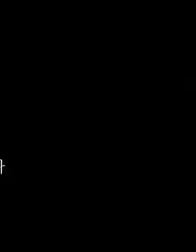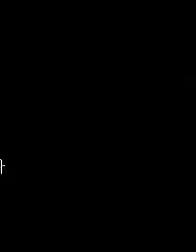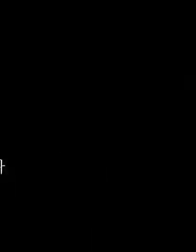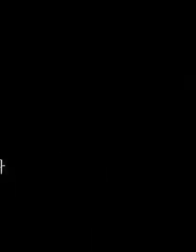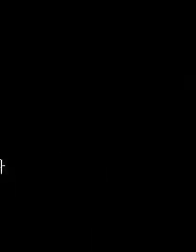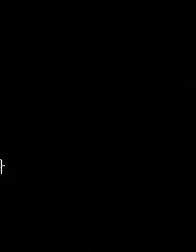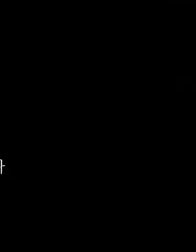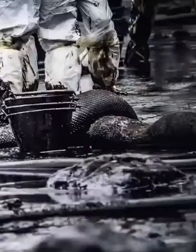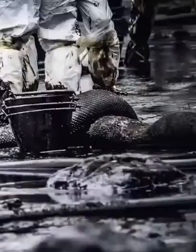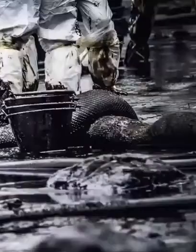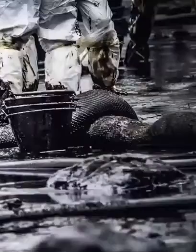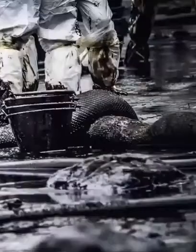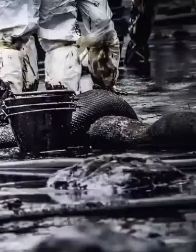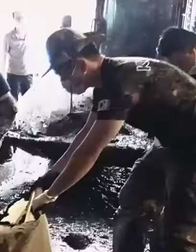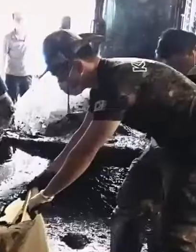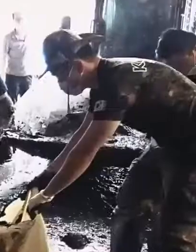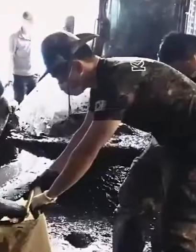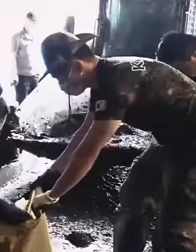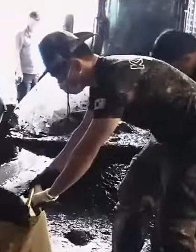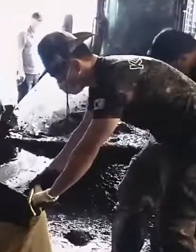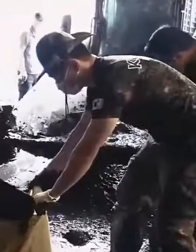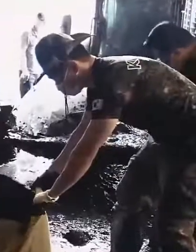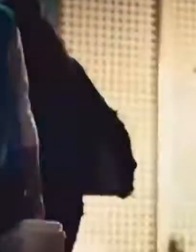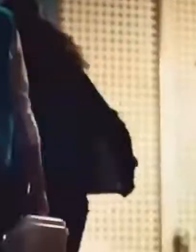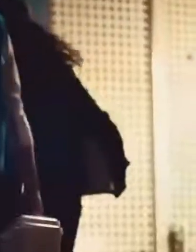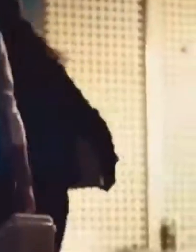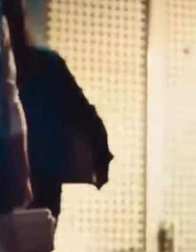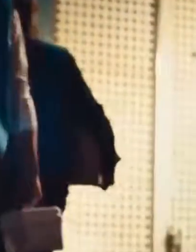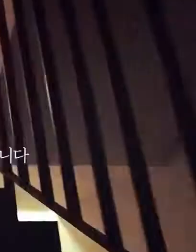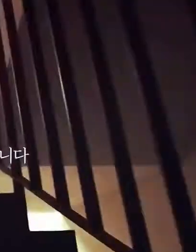고통을 극복하려는 사람들도 가득하다.